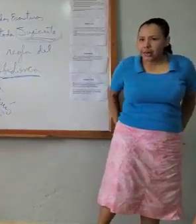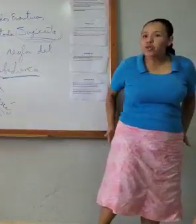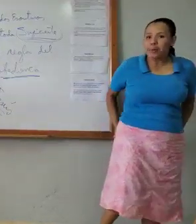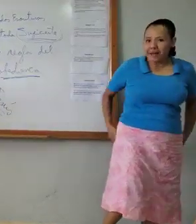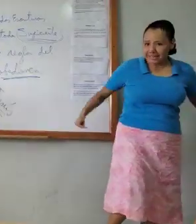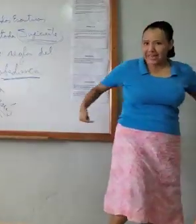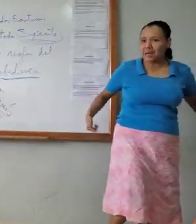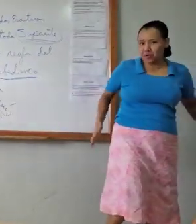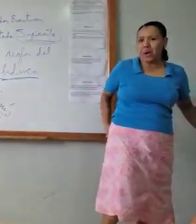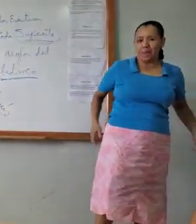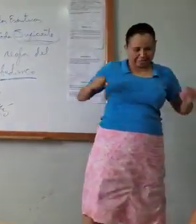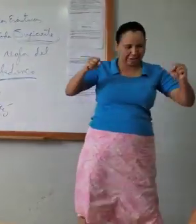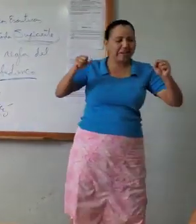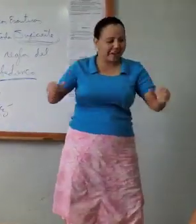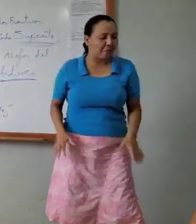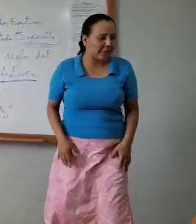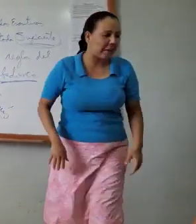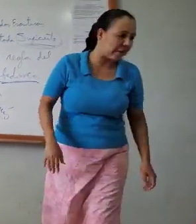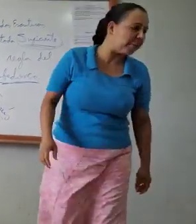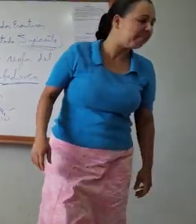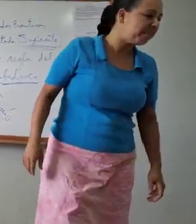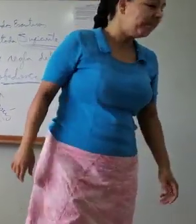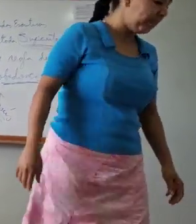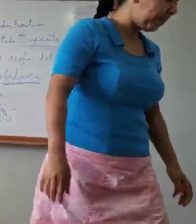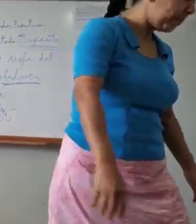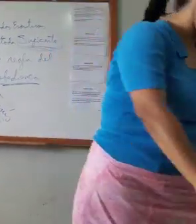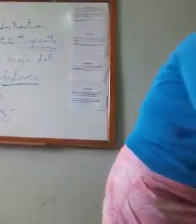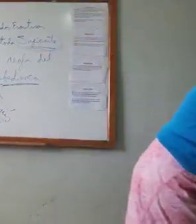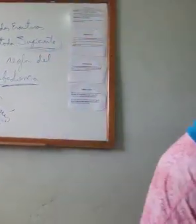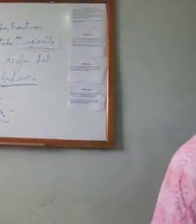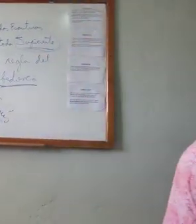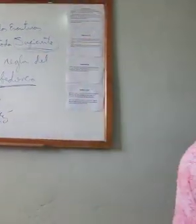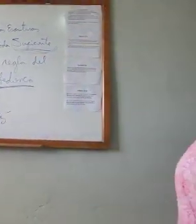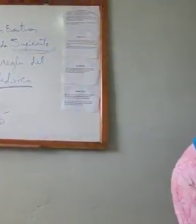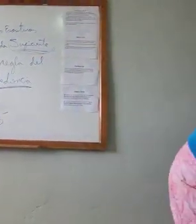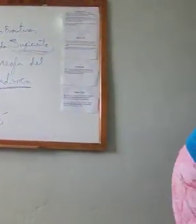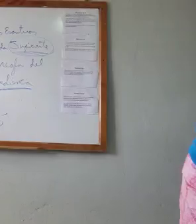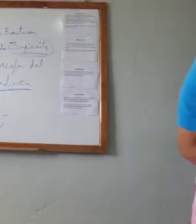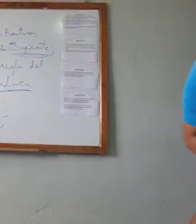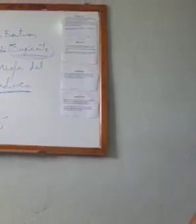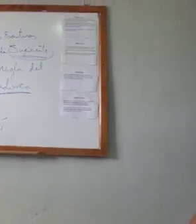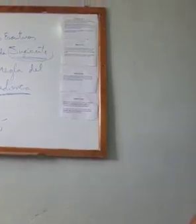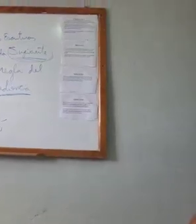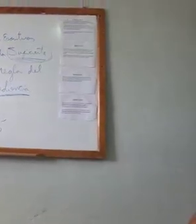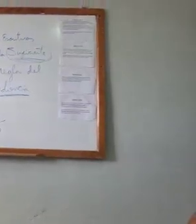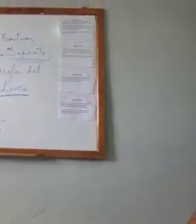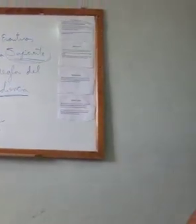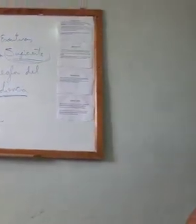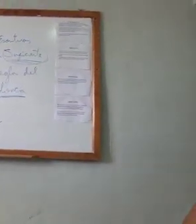donde hay mucha más, hay mucha más, agua, está bien. Entonces, alguna pregunta, ¿no?